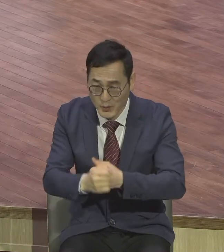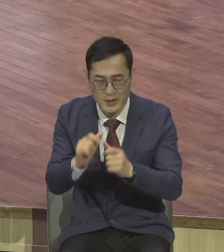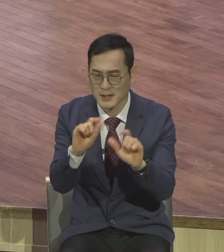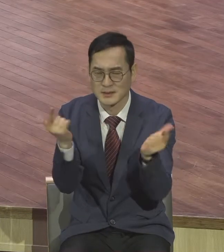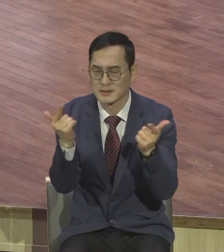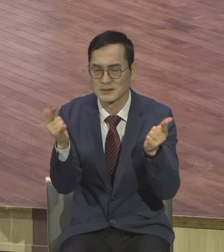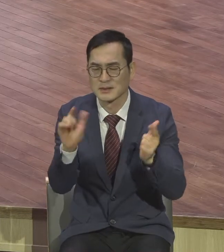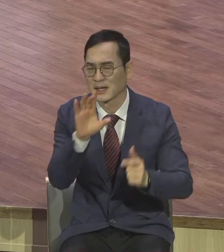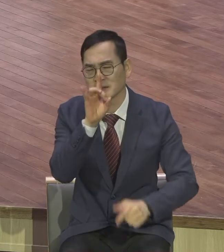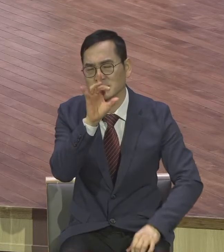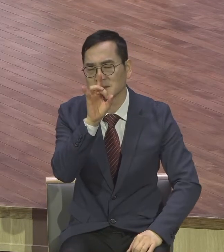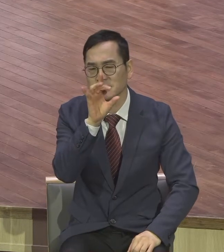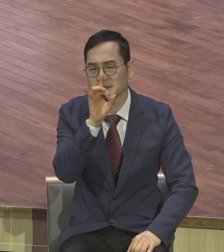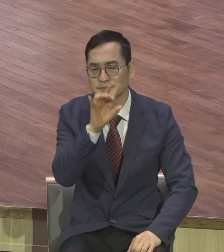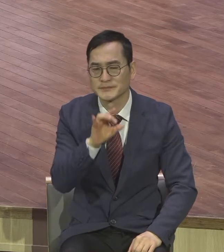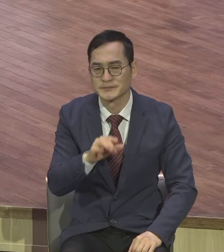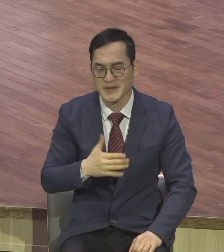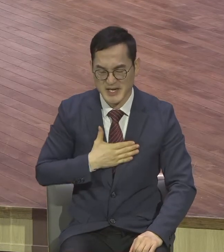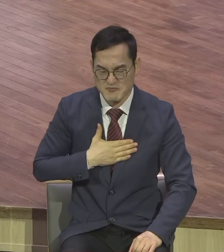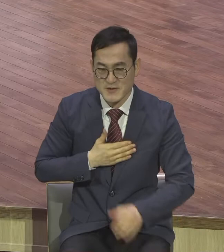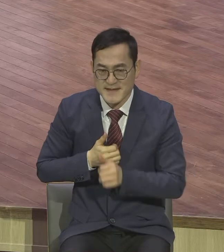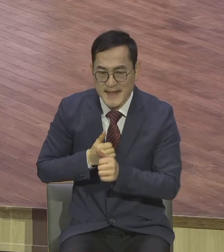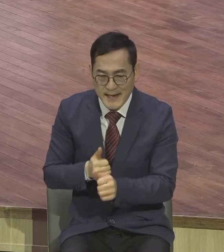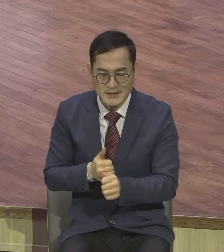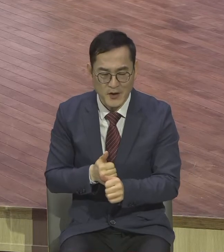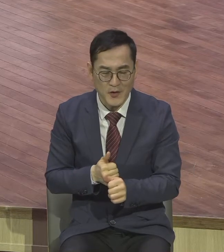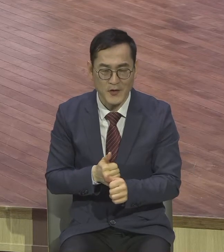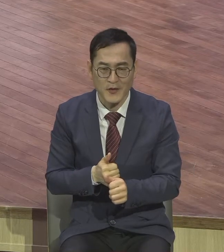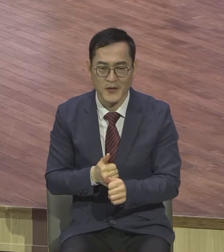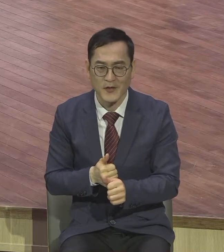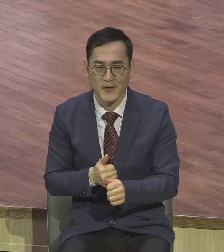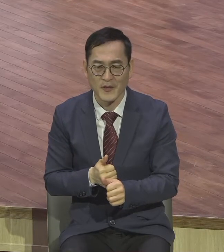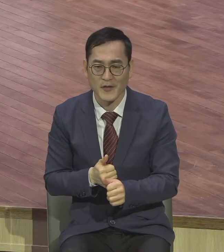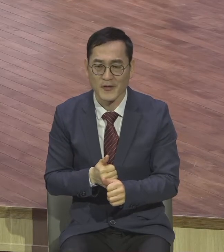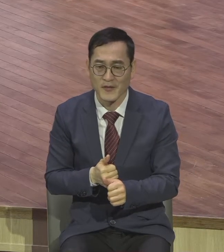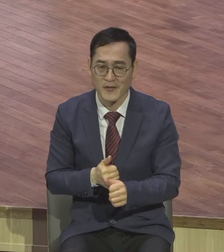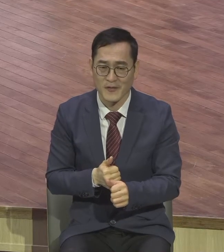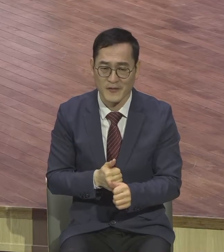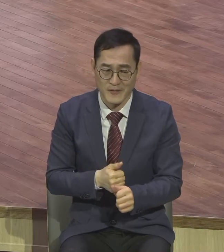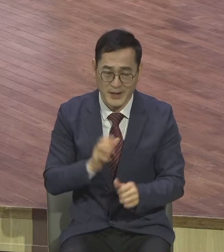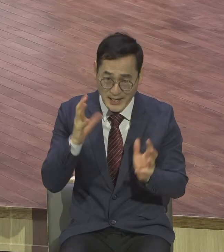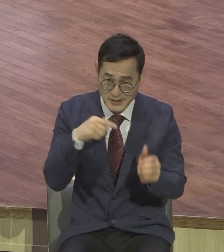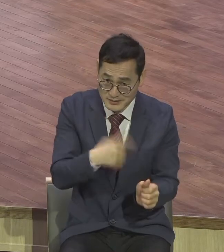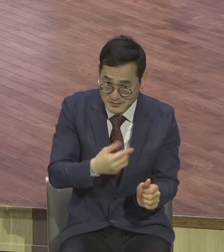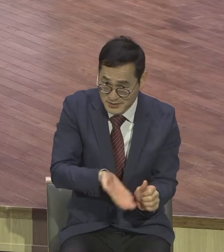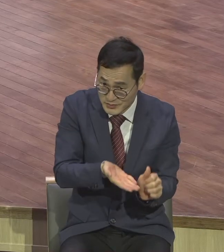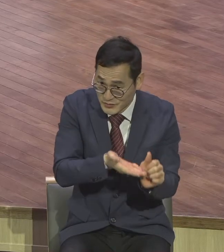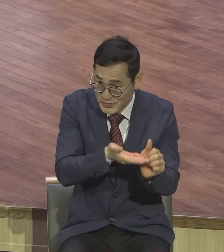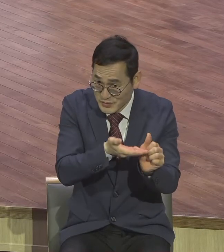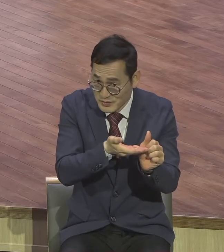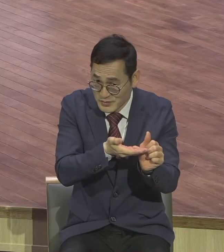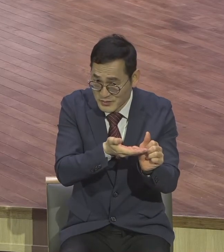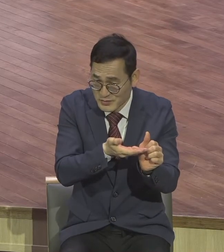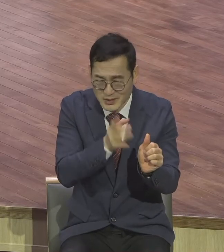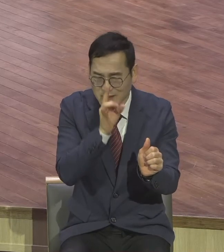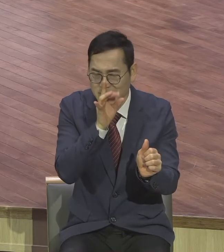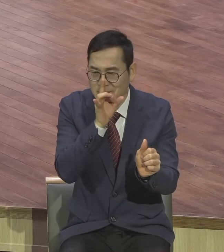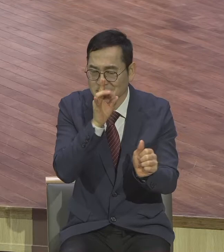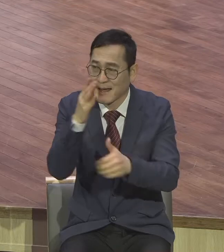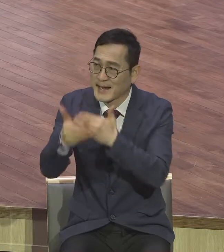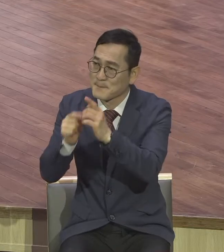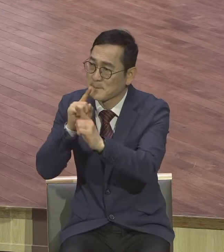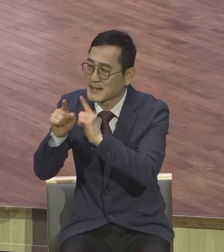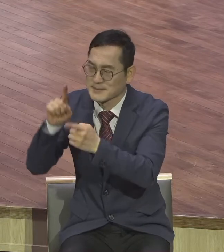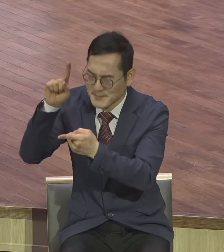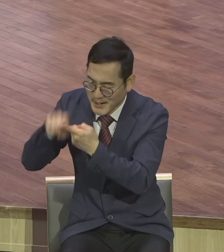여러분 기분 따라 감정 따라 자녀들을 키우는 그런 시간비가 아니라고요. 하나님의 말씀대로 내 모든